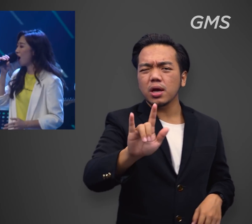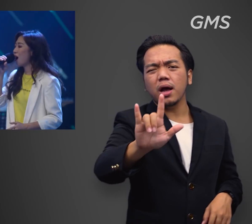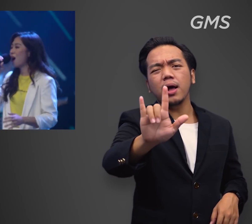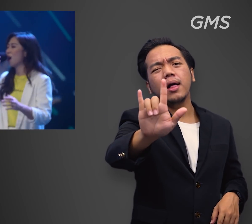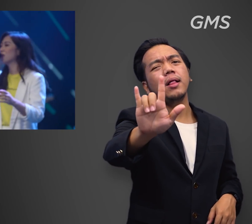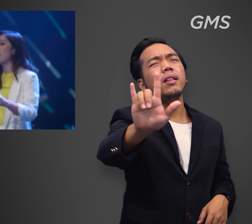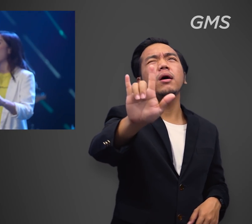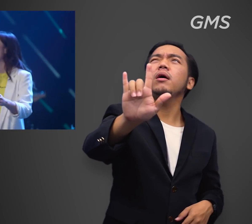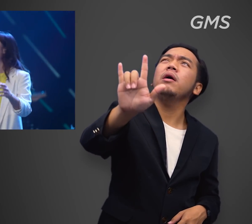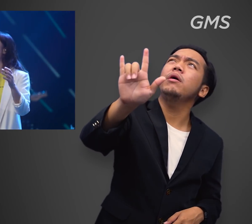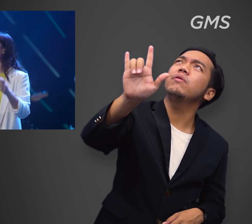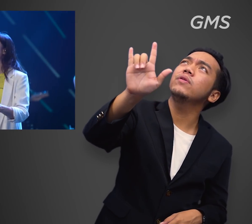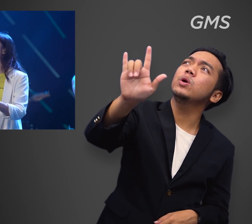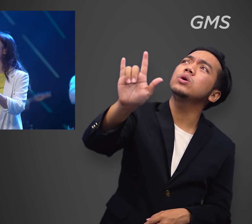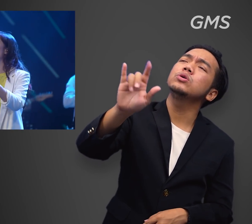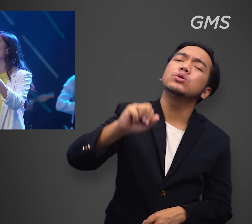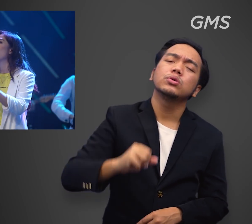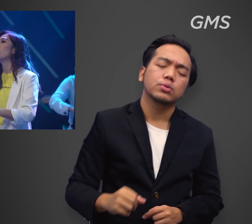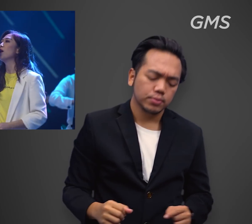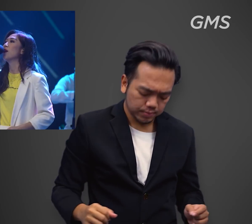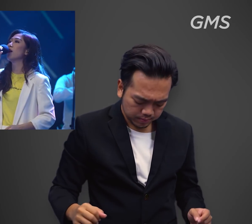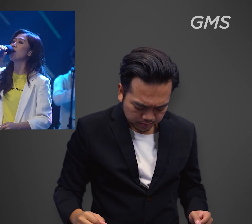Jesus, I love you.